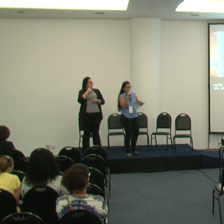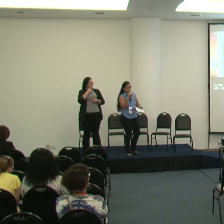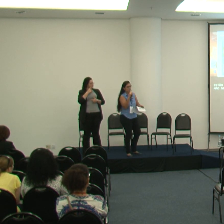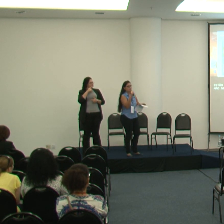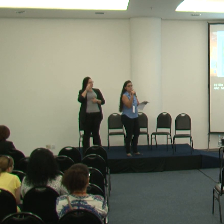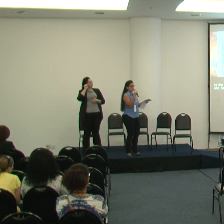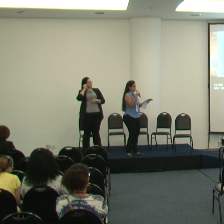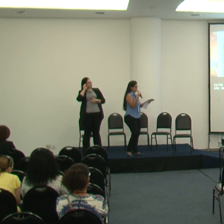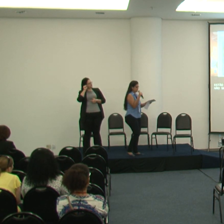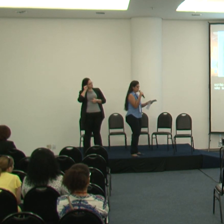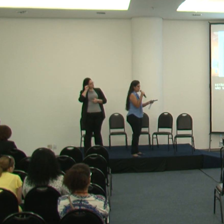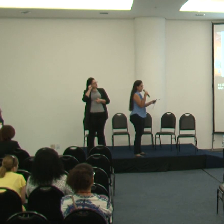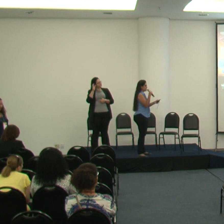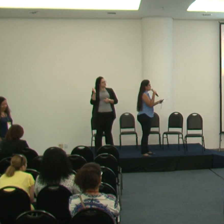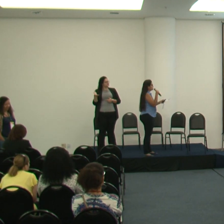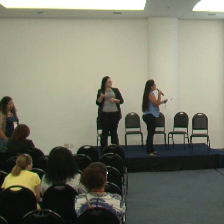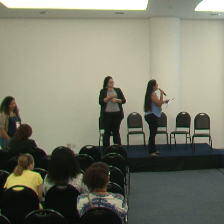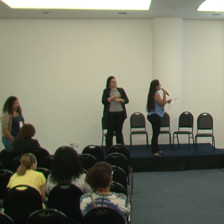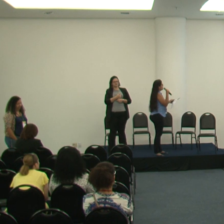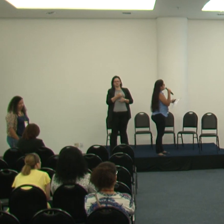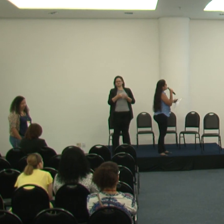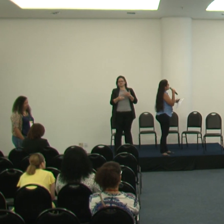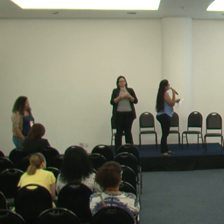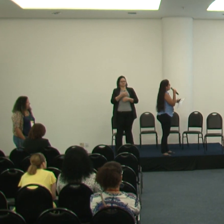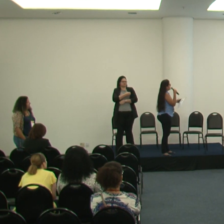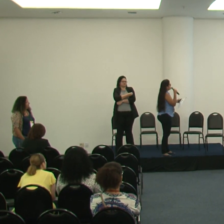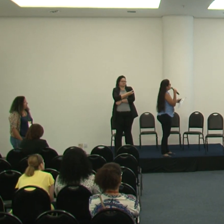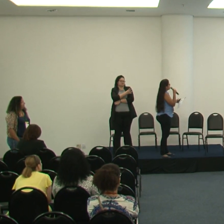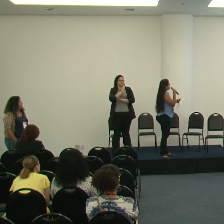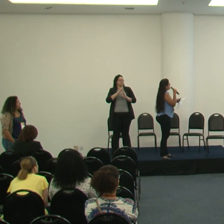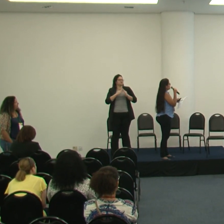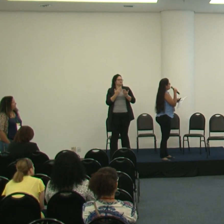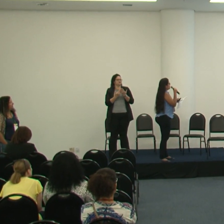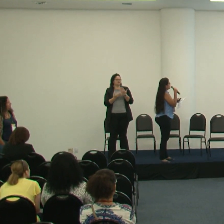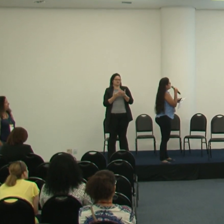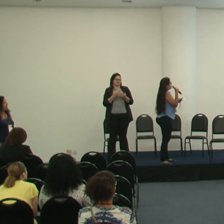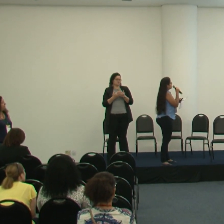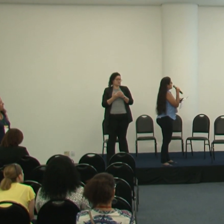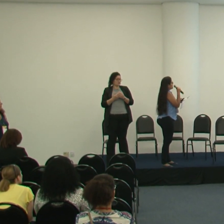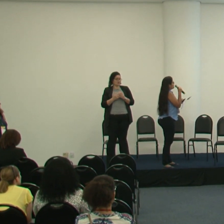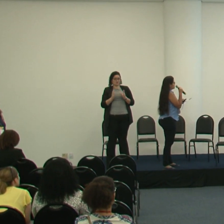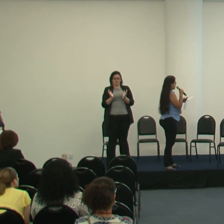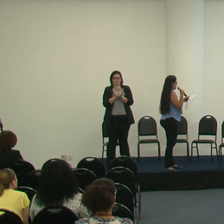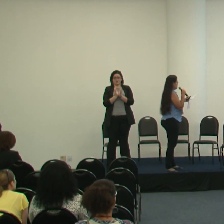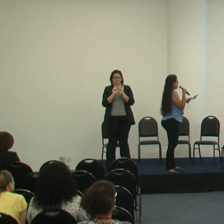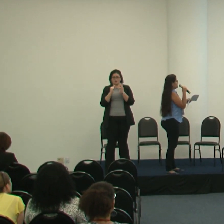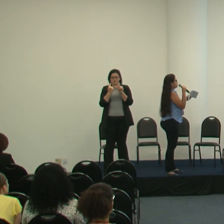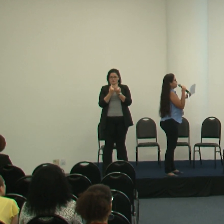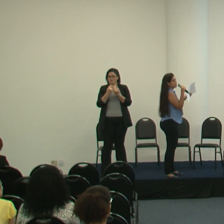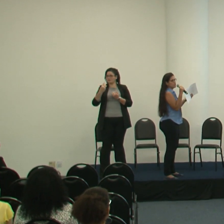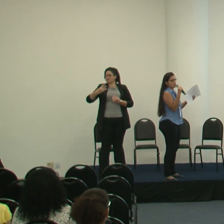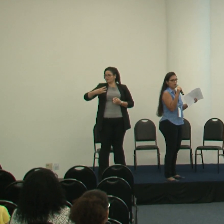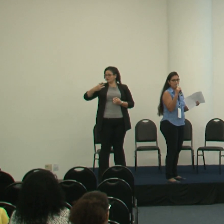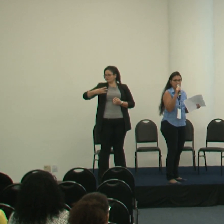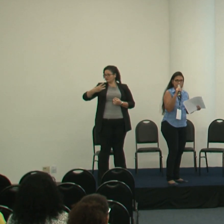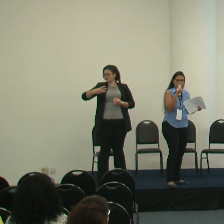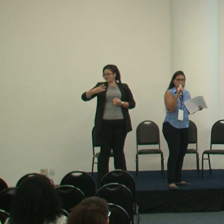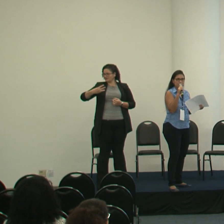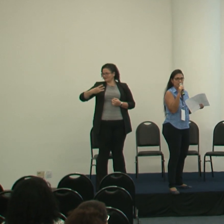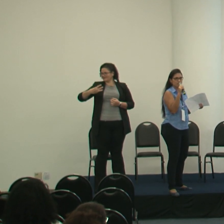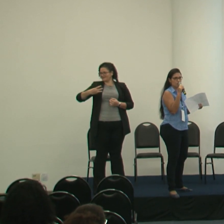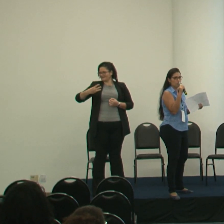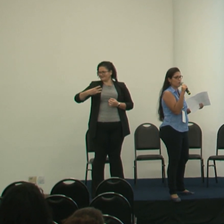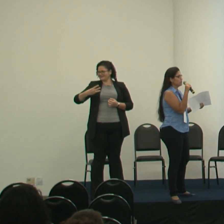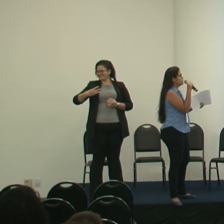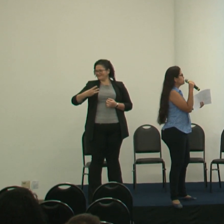com ouvintes, enfim, independente da turma, independente da escola. E o grupo 3 ficou, né, o grupo da escola é